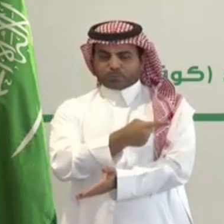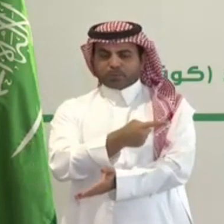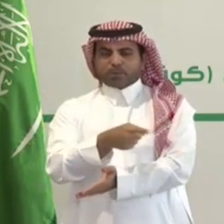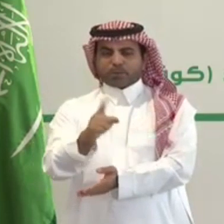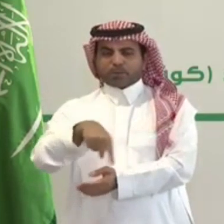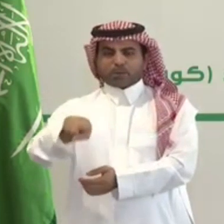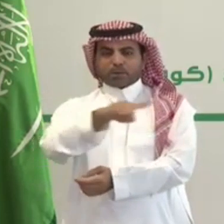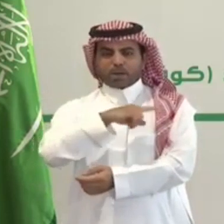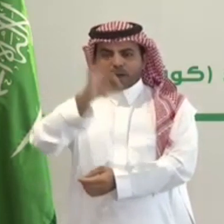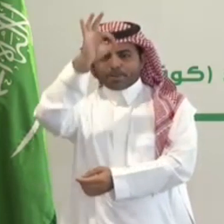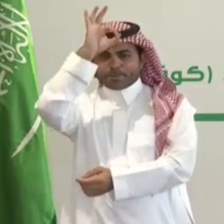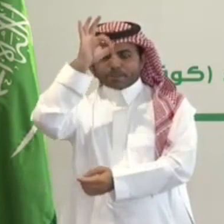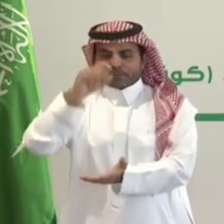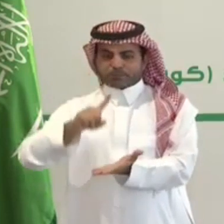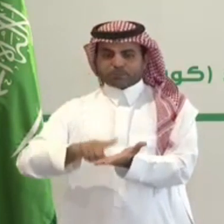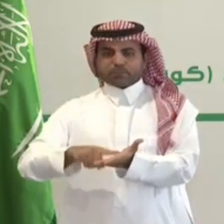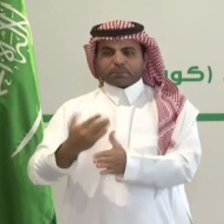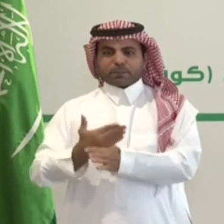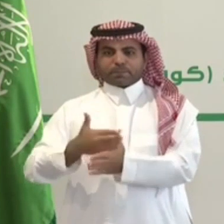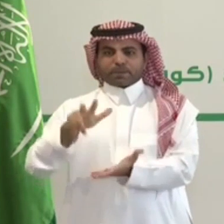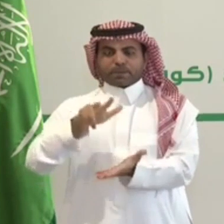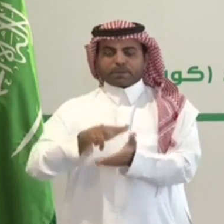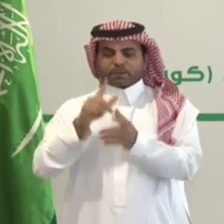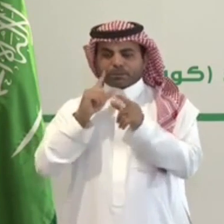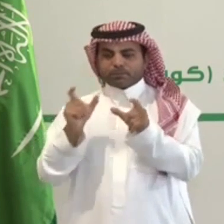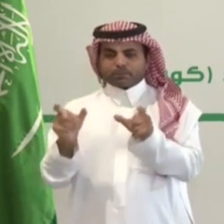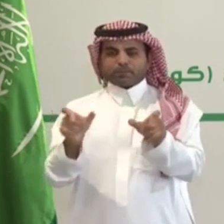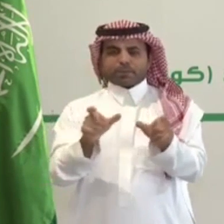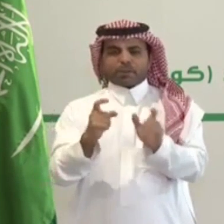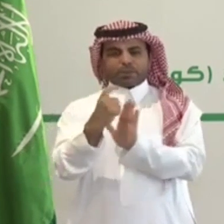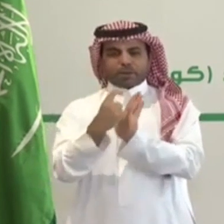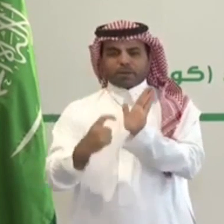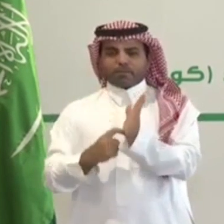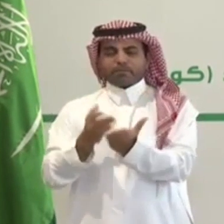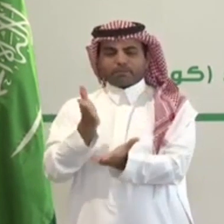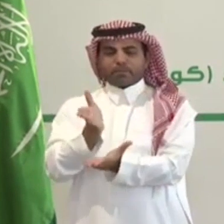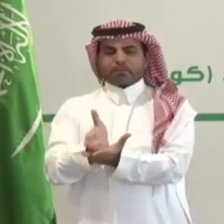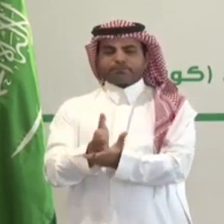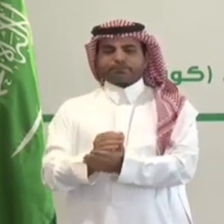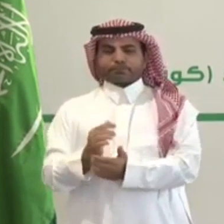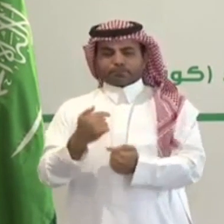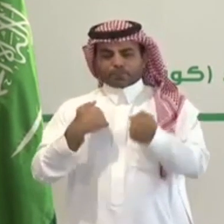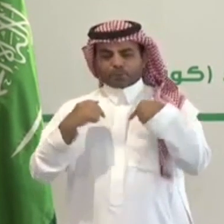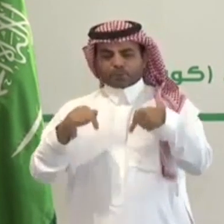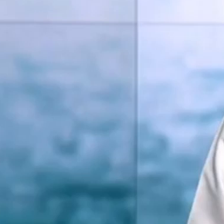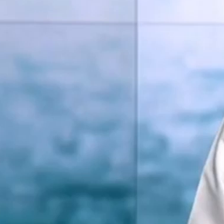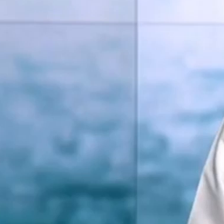الأمنية وتطبيق نظام مكافحة الجرائم المعلوماتية.